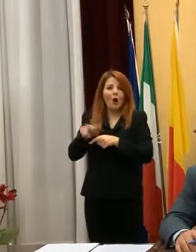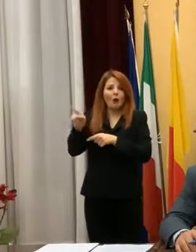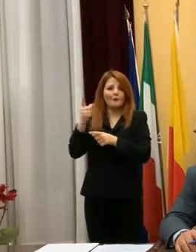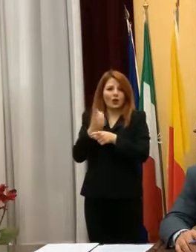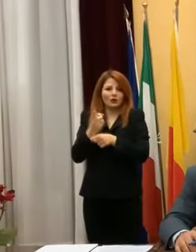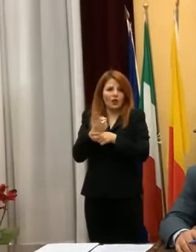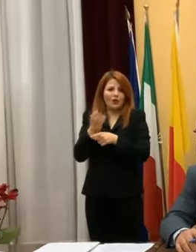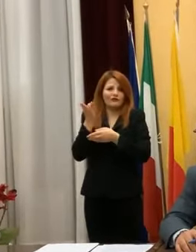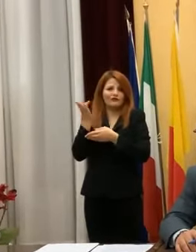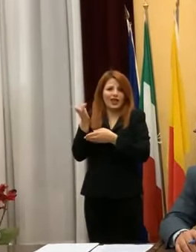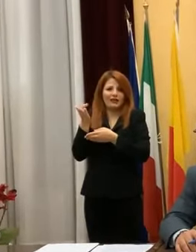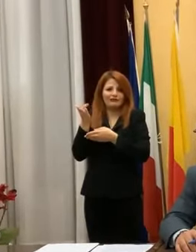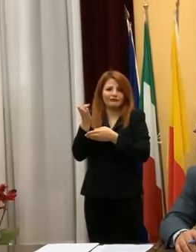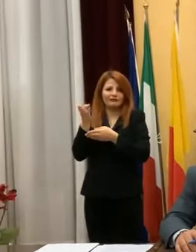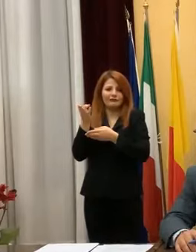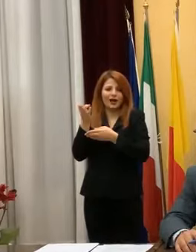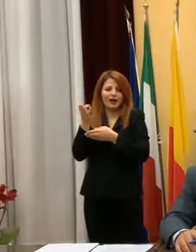che riguardava